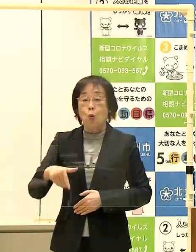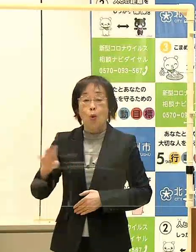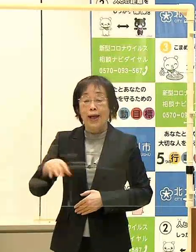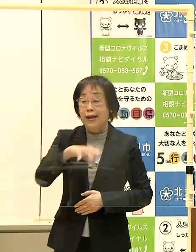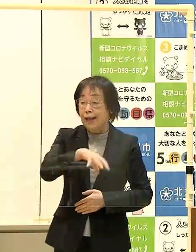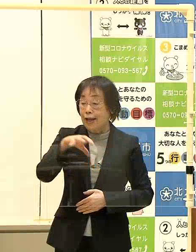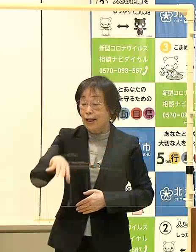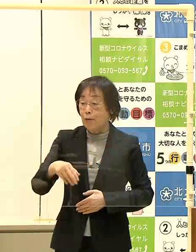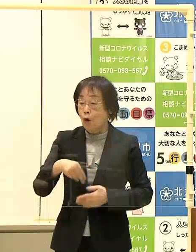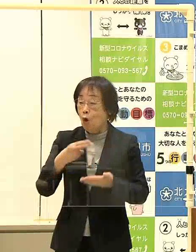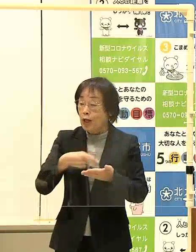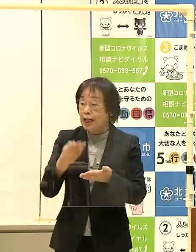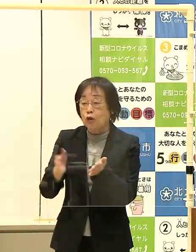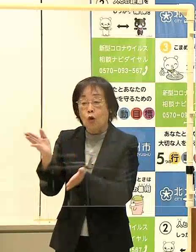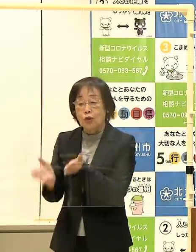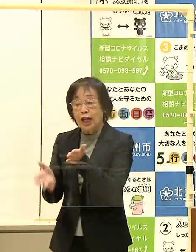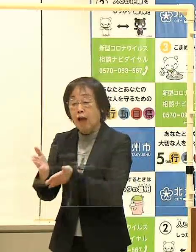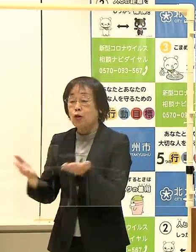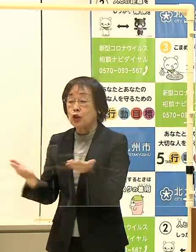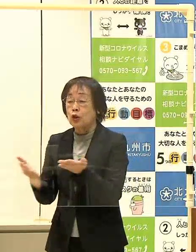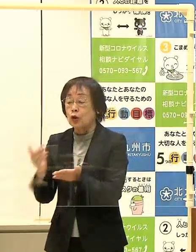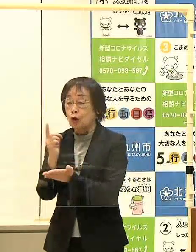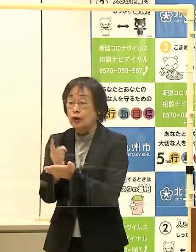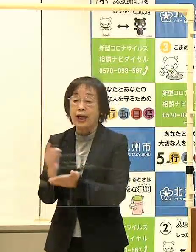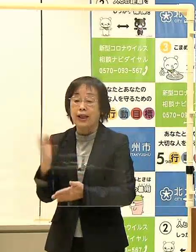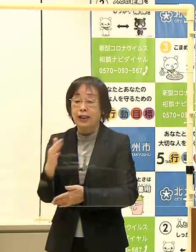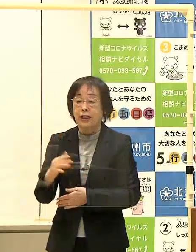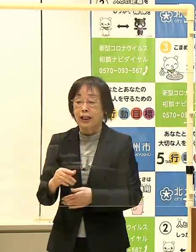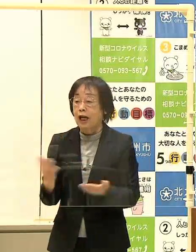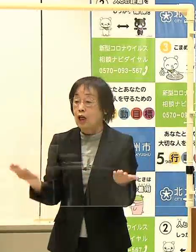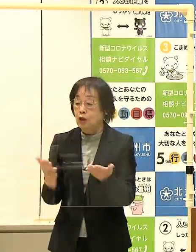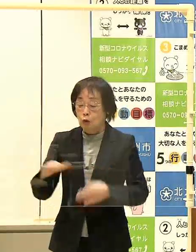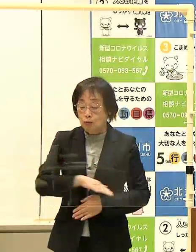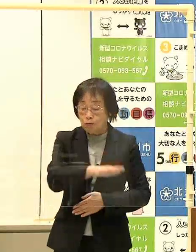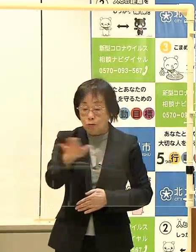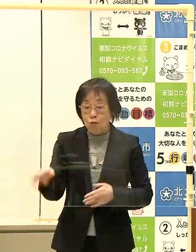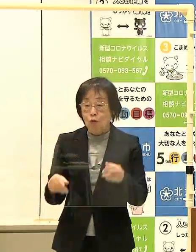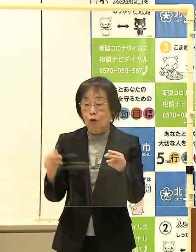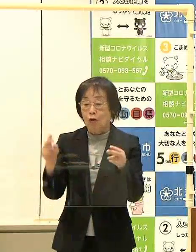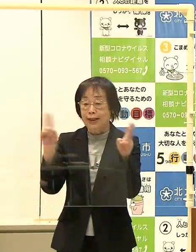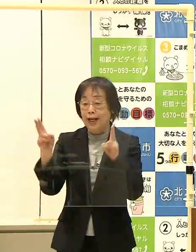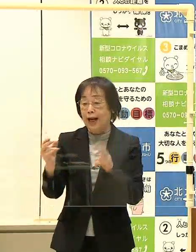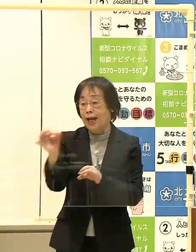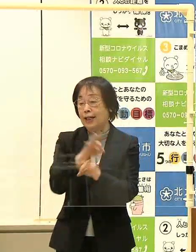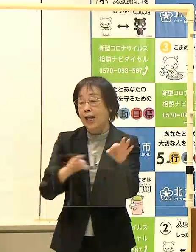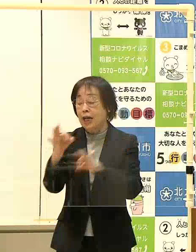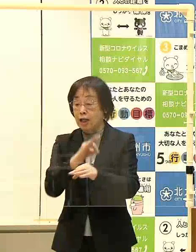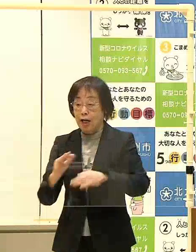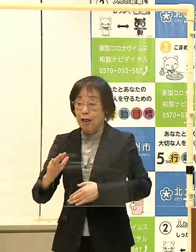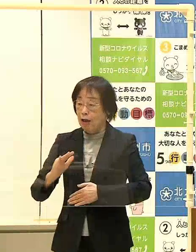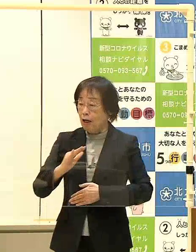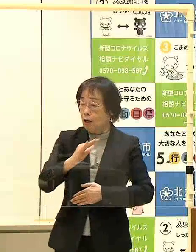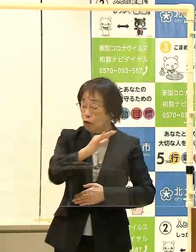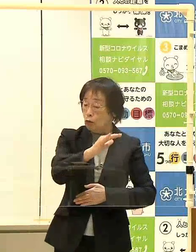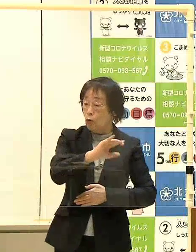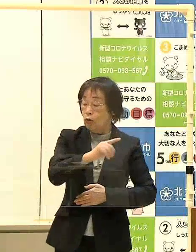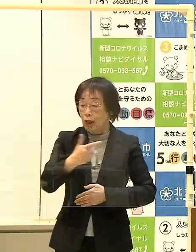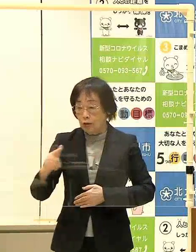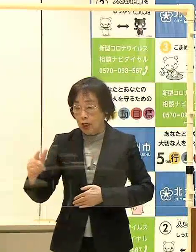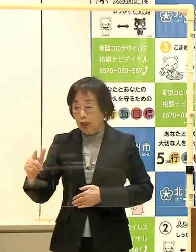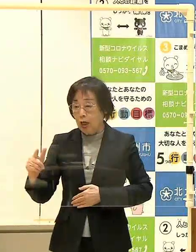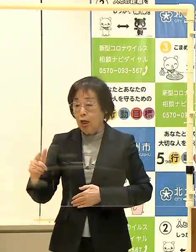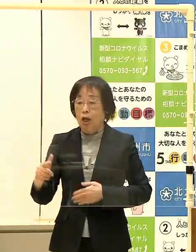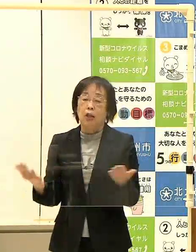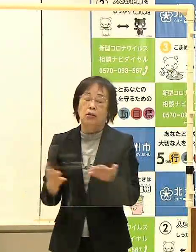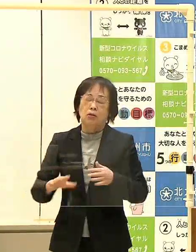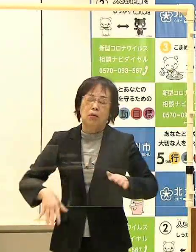飲食サービス業だけではなく全般的にですね社会経済活動の停滞で書所得が減ったり仕事が